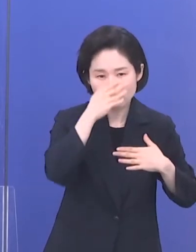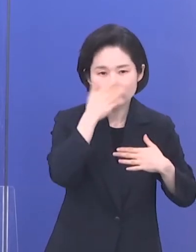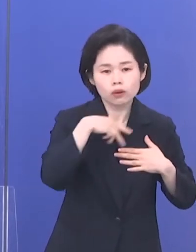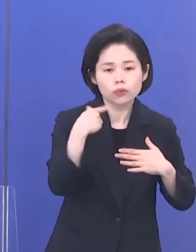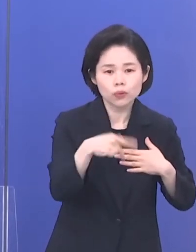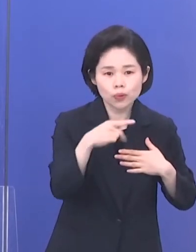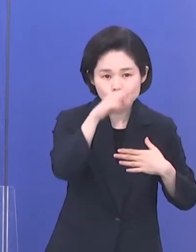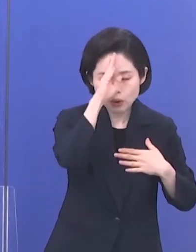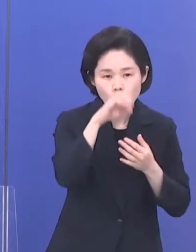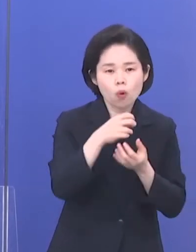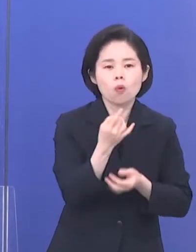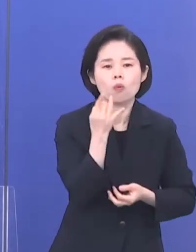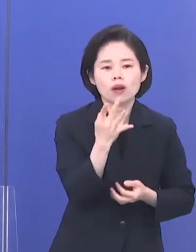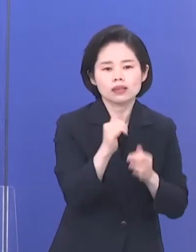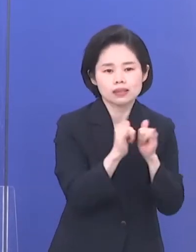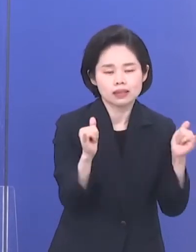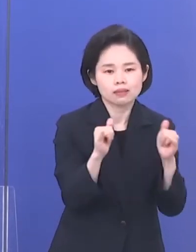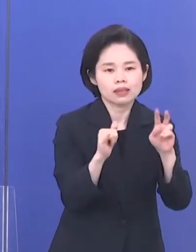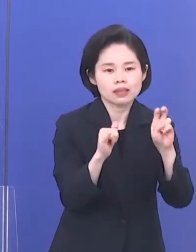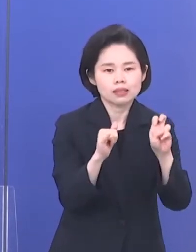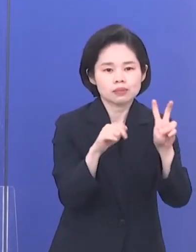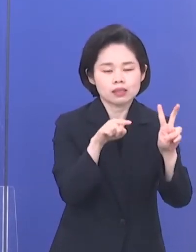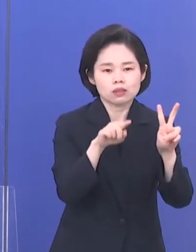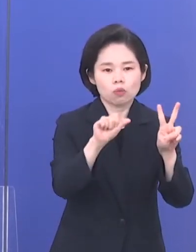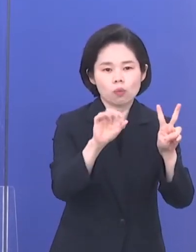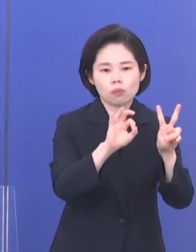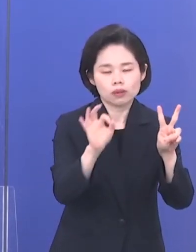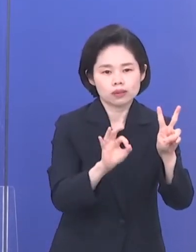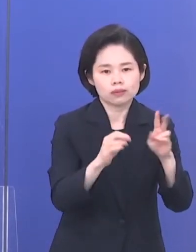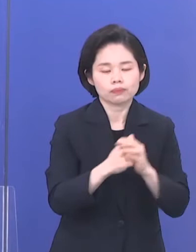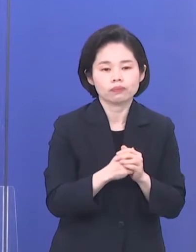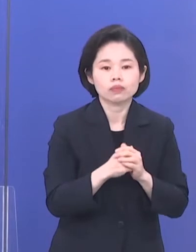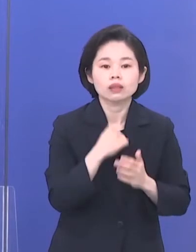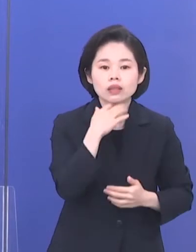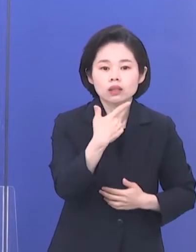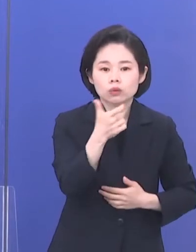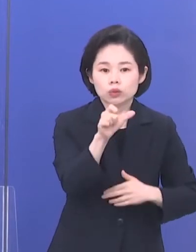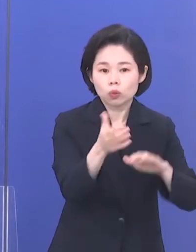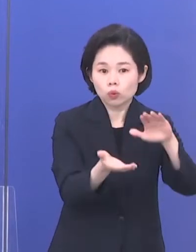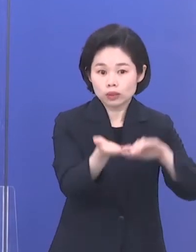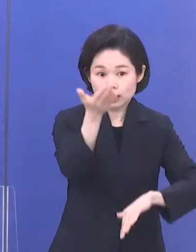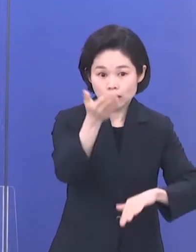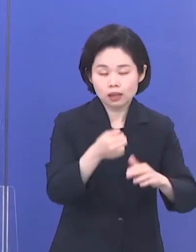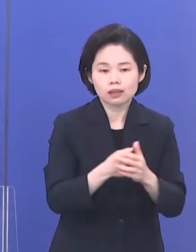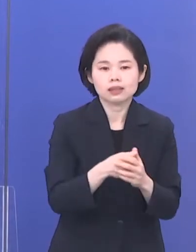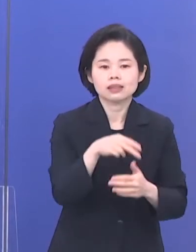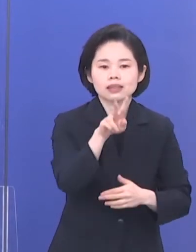등 기저질환이 있는 사람이 22.5%, 65세 이상이